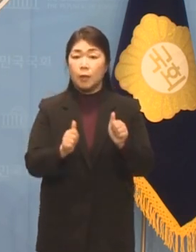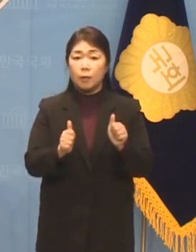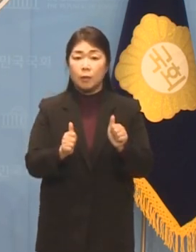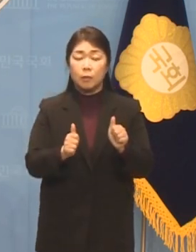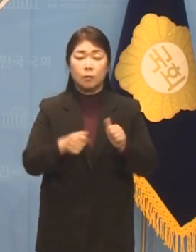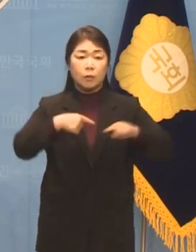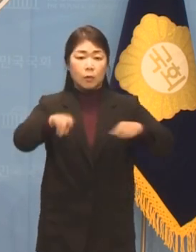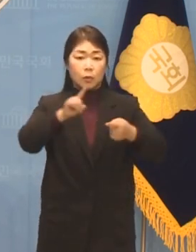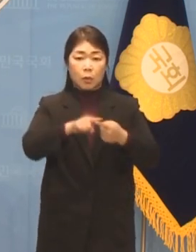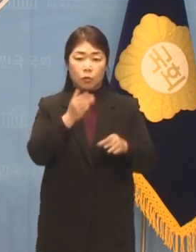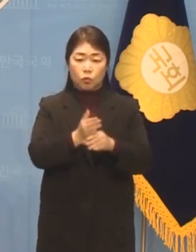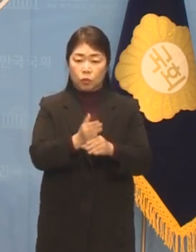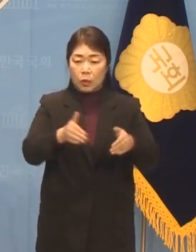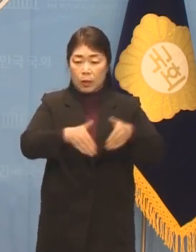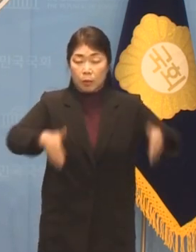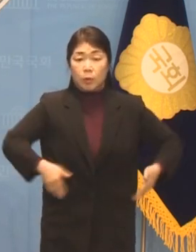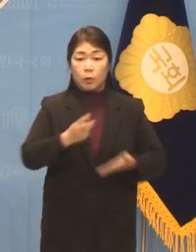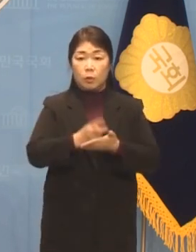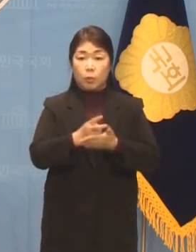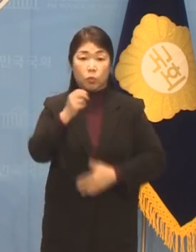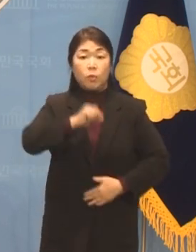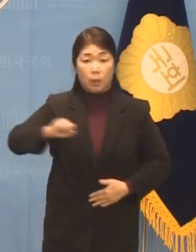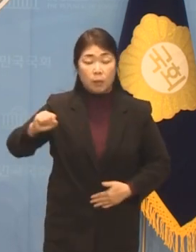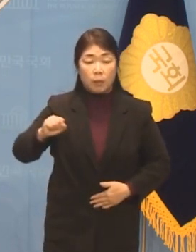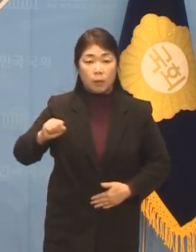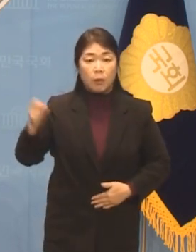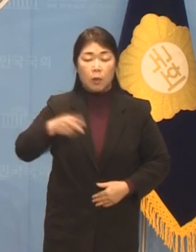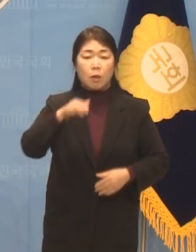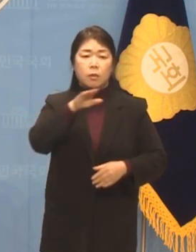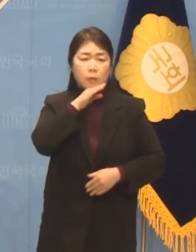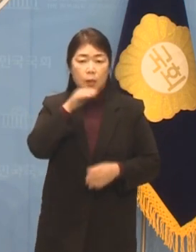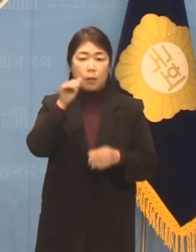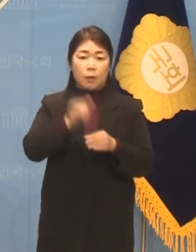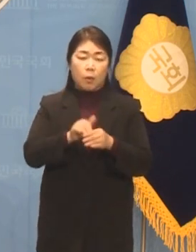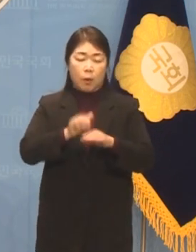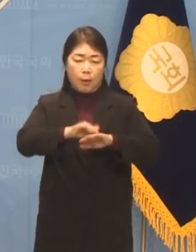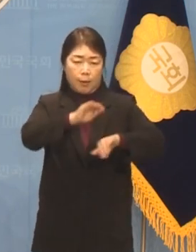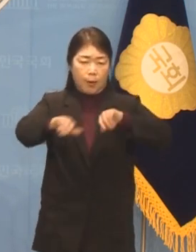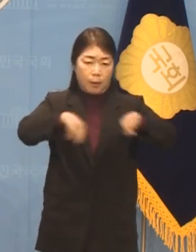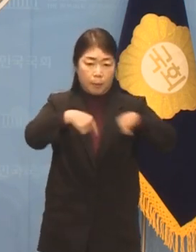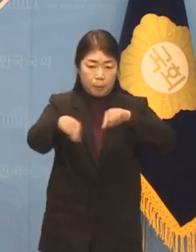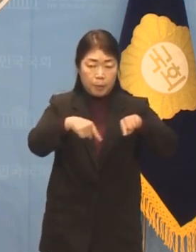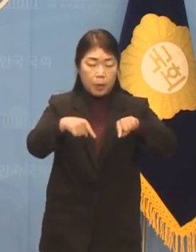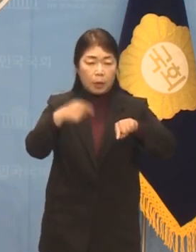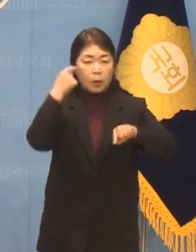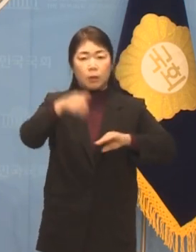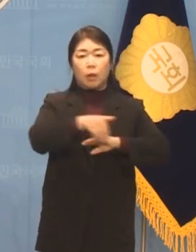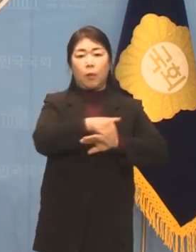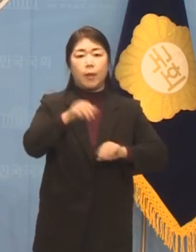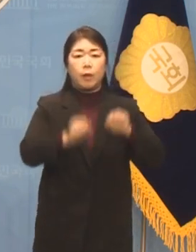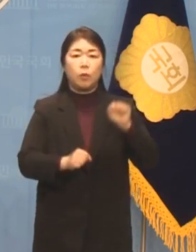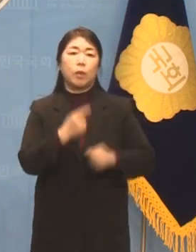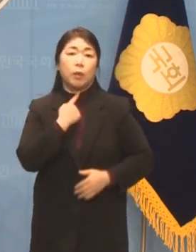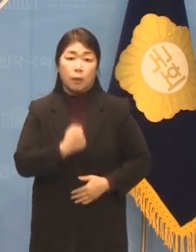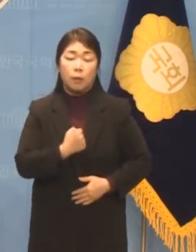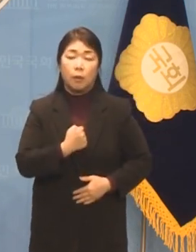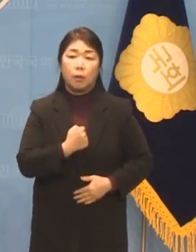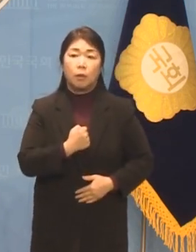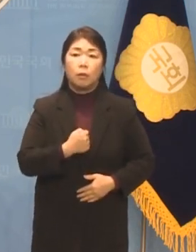위반했다라고 판단했고 실제 선거에 개입하려는 그런 행동들을 했다라는